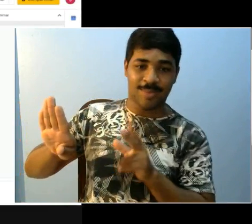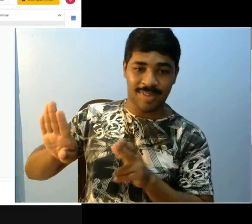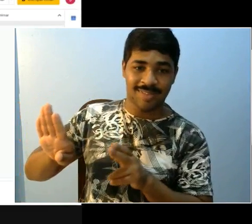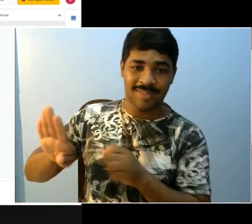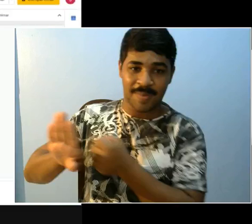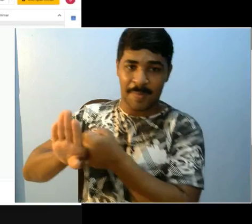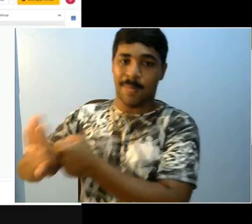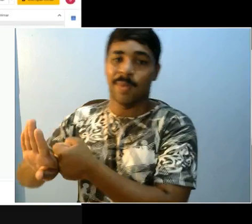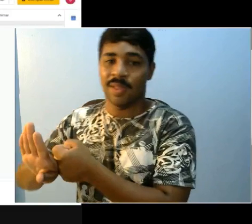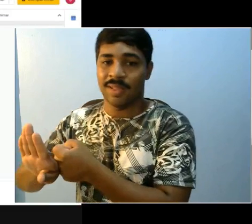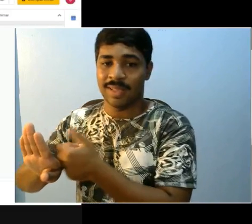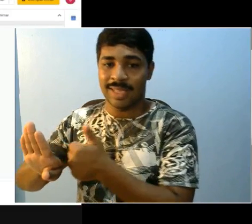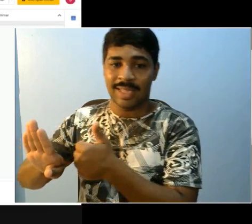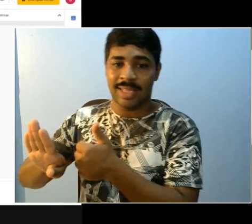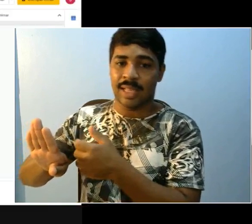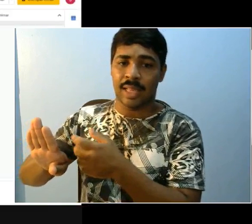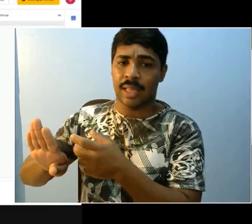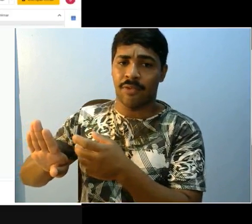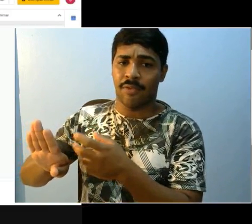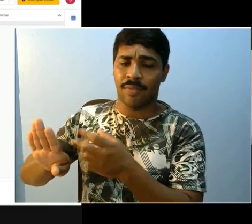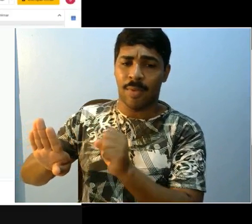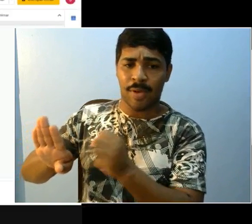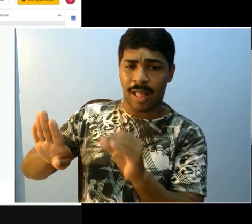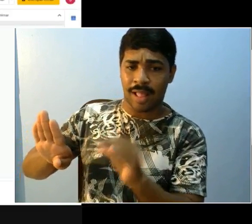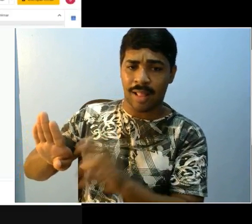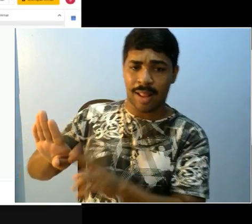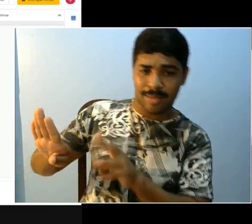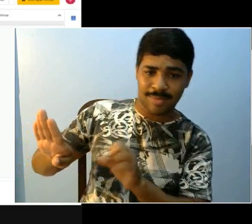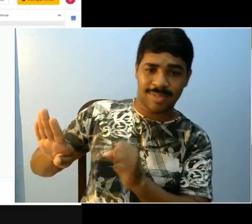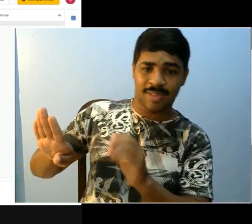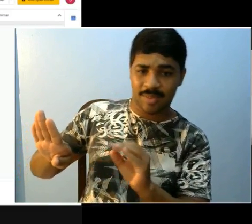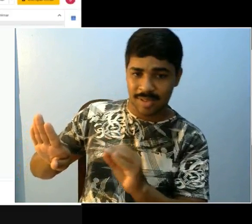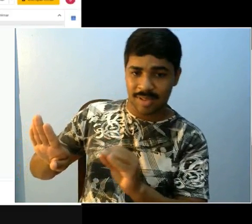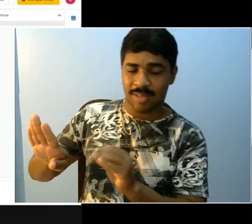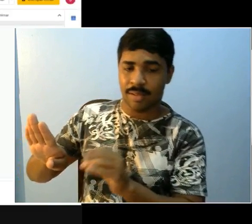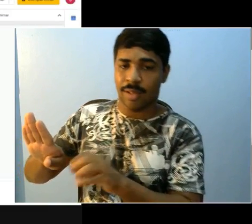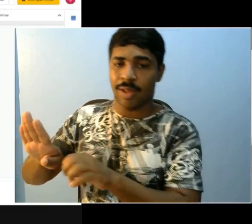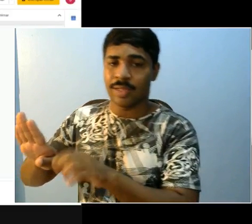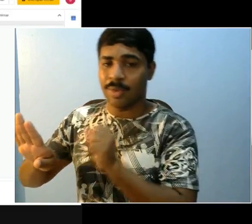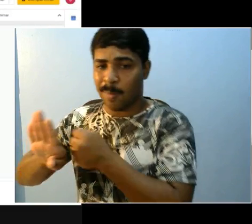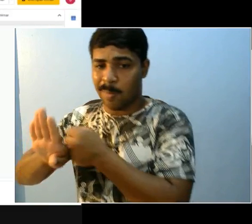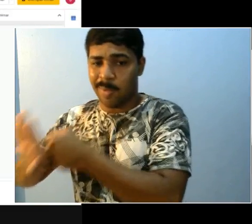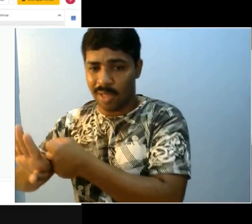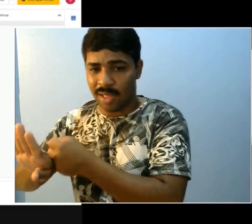do que eu sofri. Eu vou sempre responder igual, até o meu limite. É isso que eu tenho que entender.